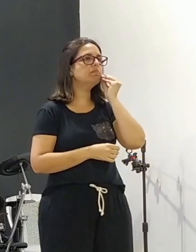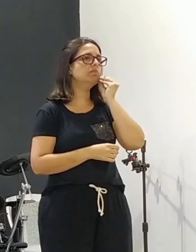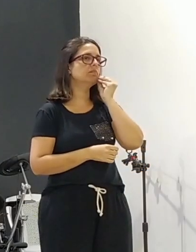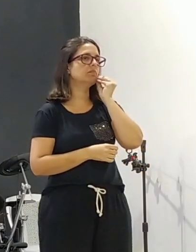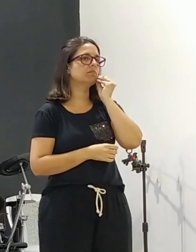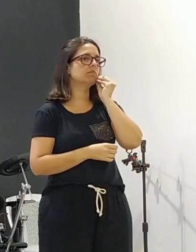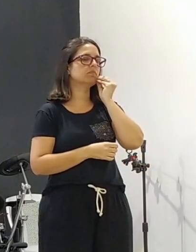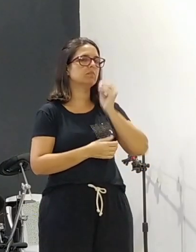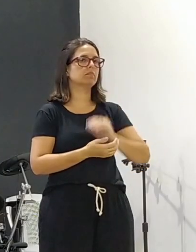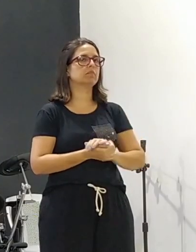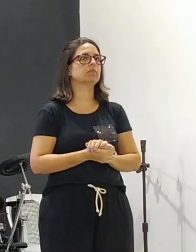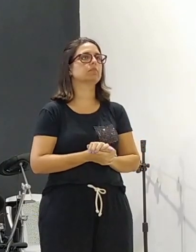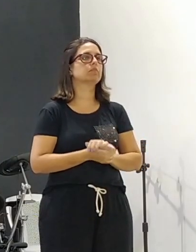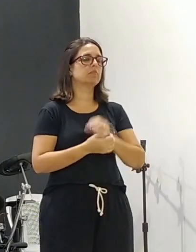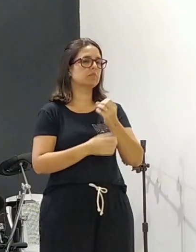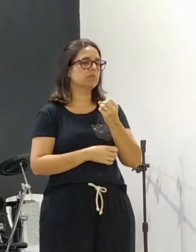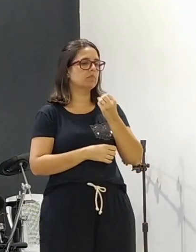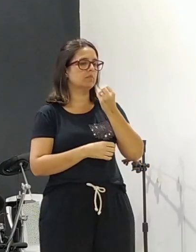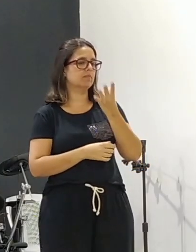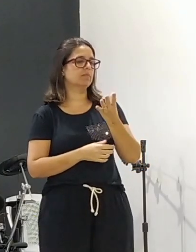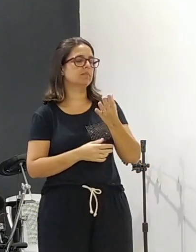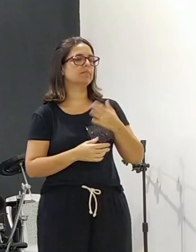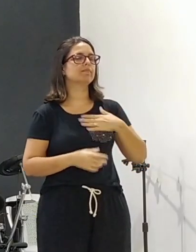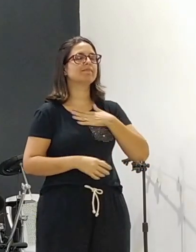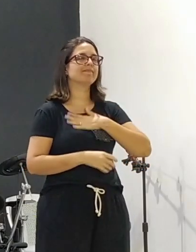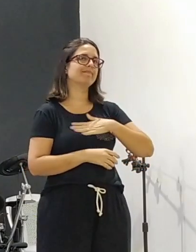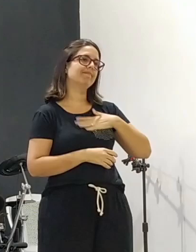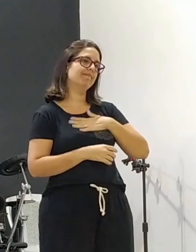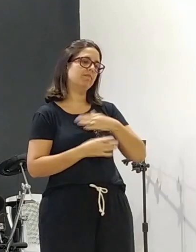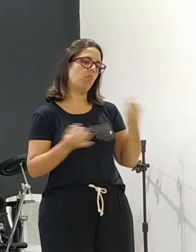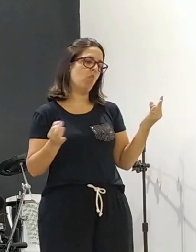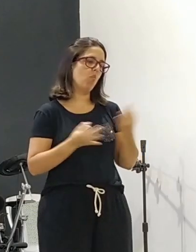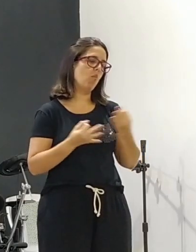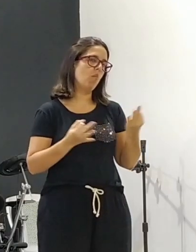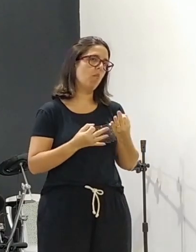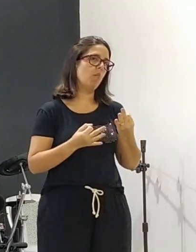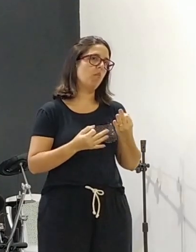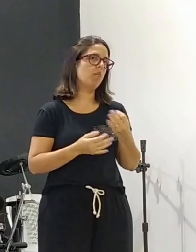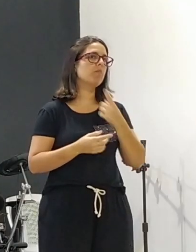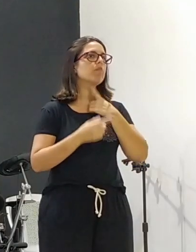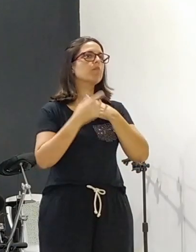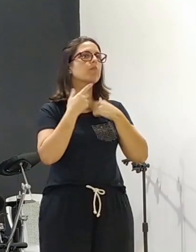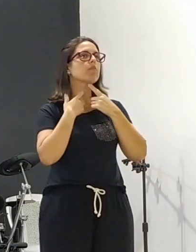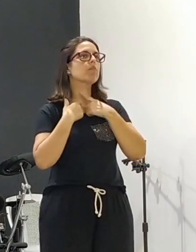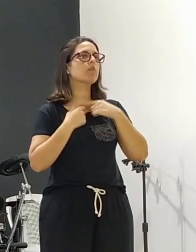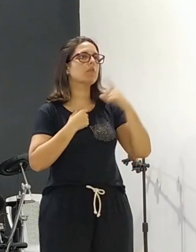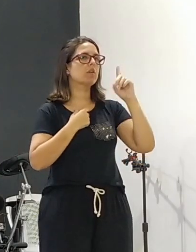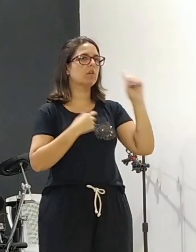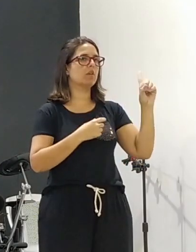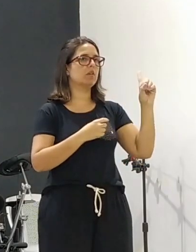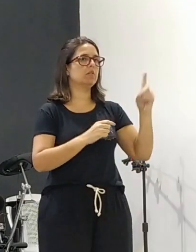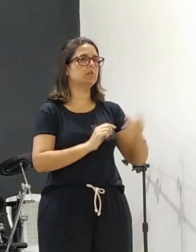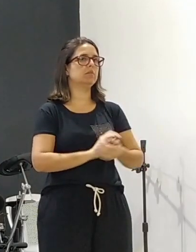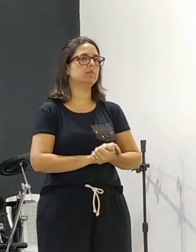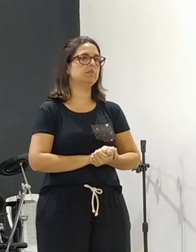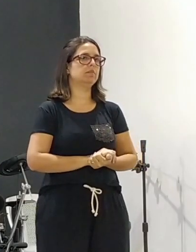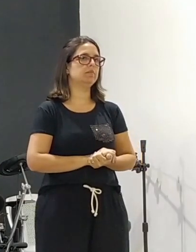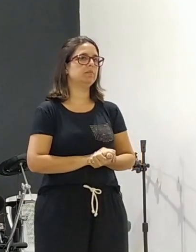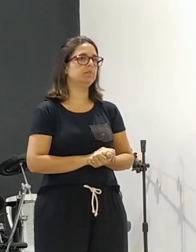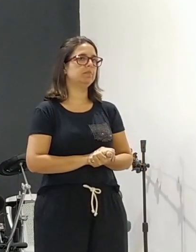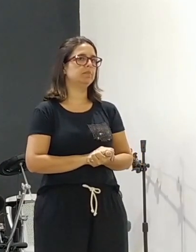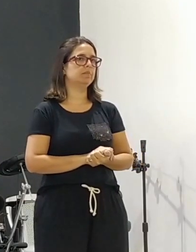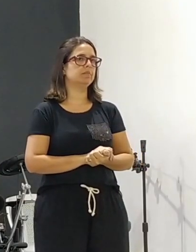qual seja a boa, agradável e perfeita vontade de Deus.